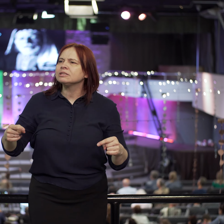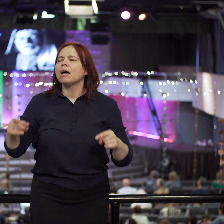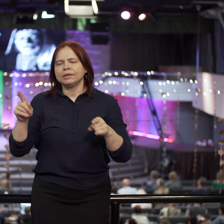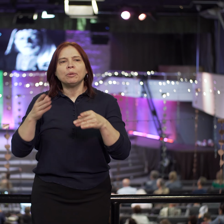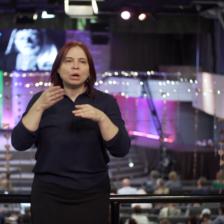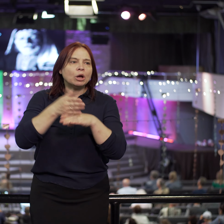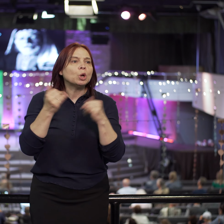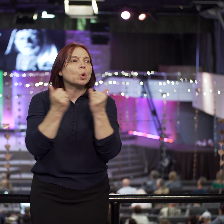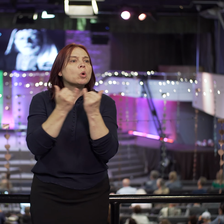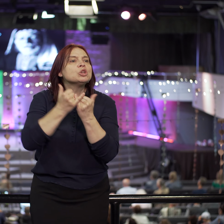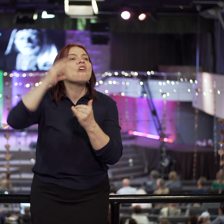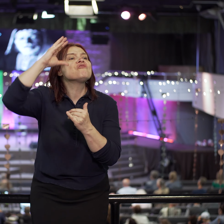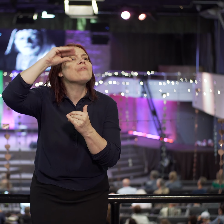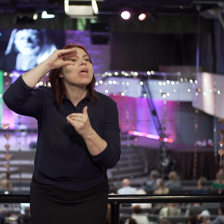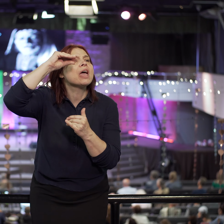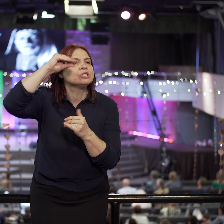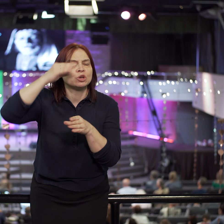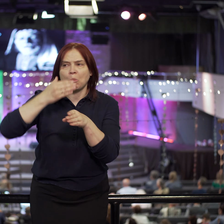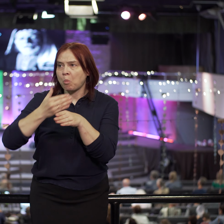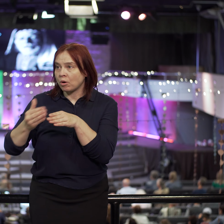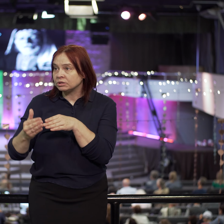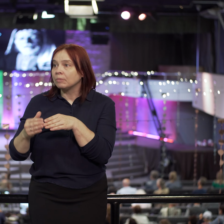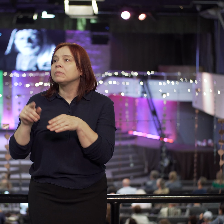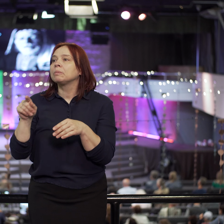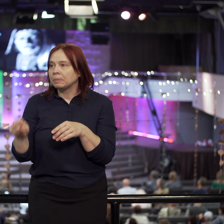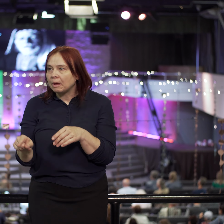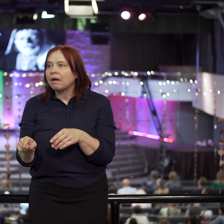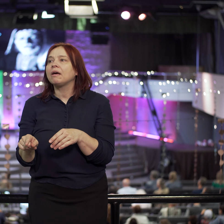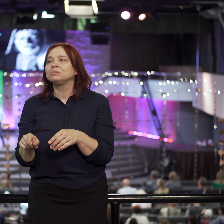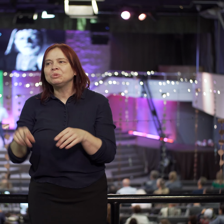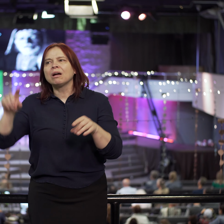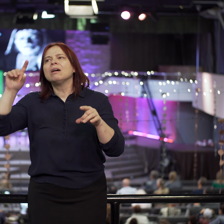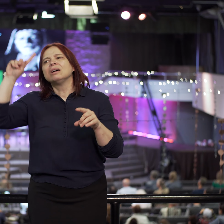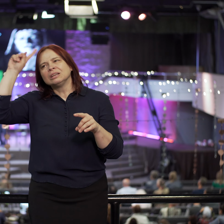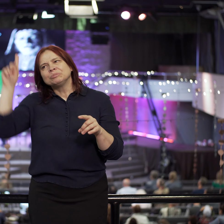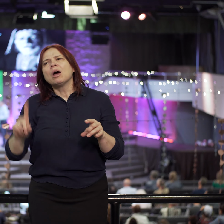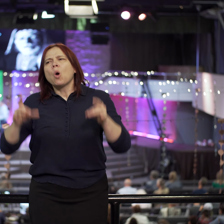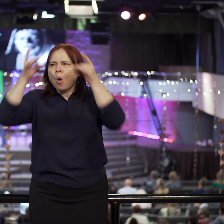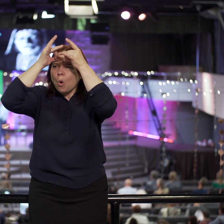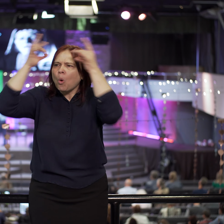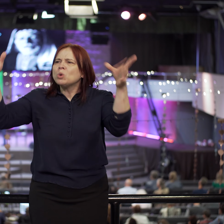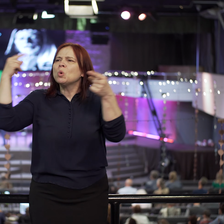и пообщаться. И вот Никодим приходит к Иисусу Христу ночью.